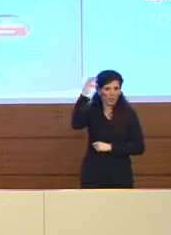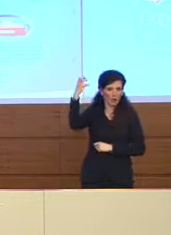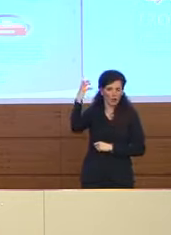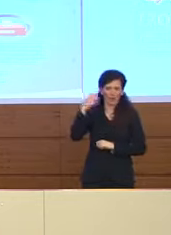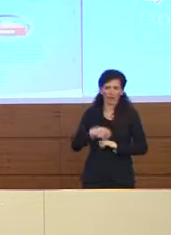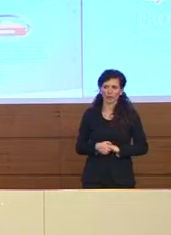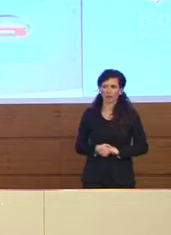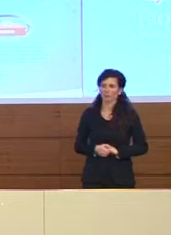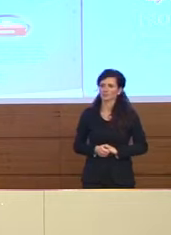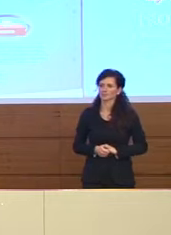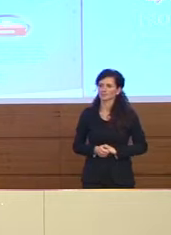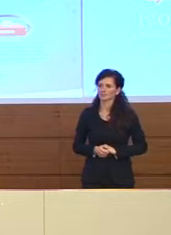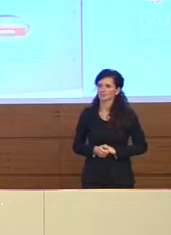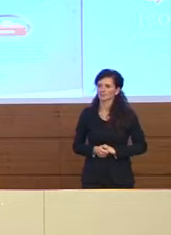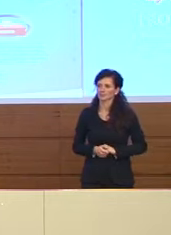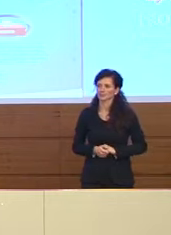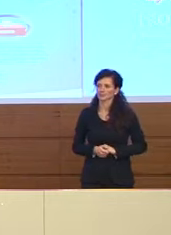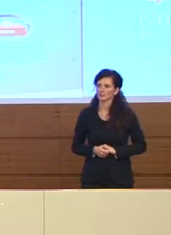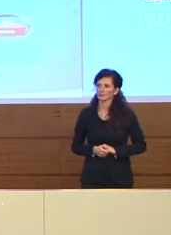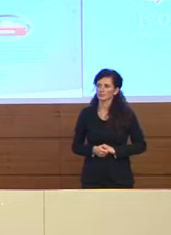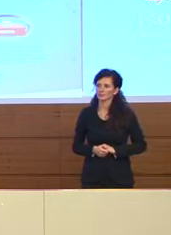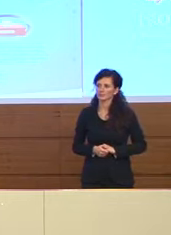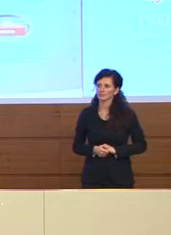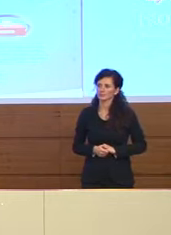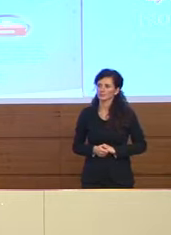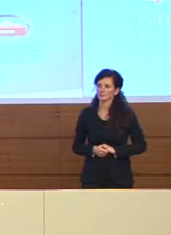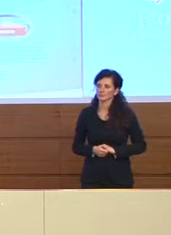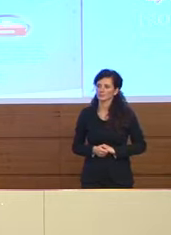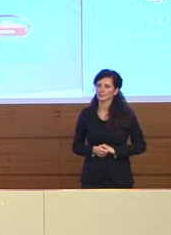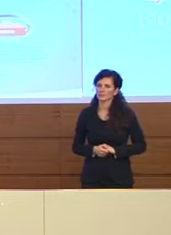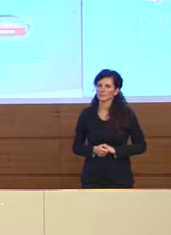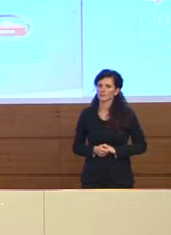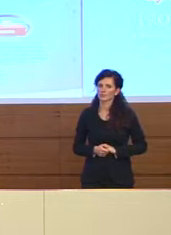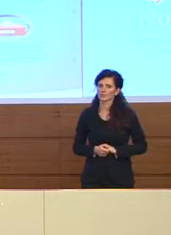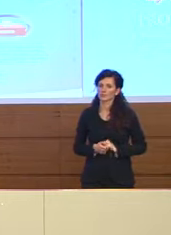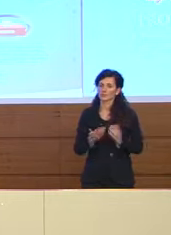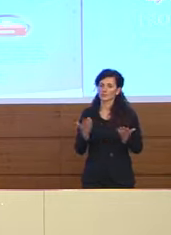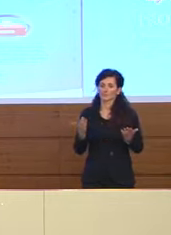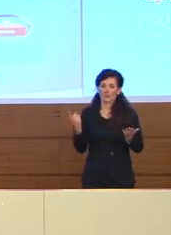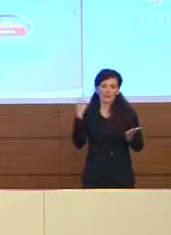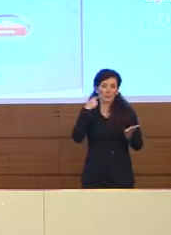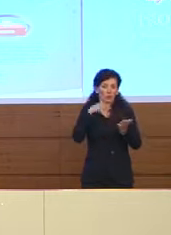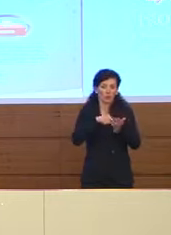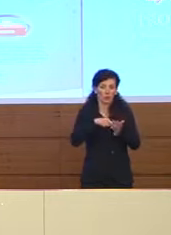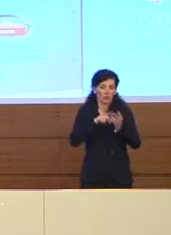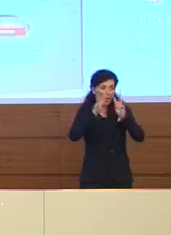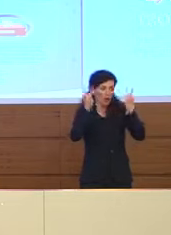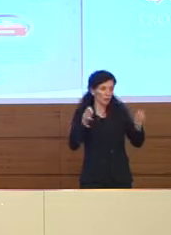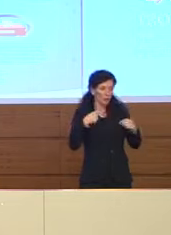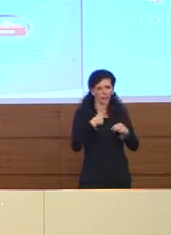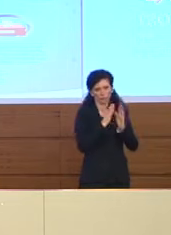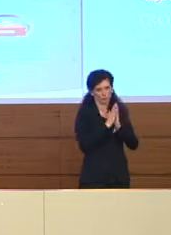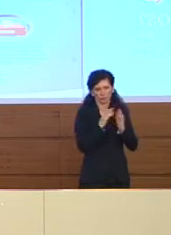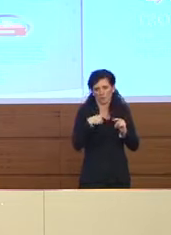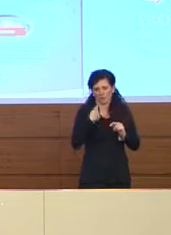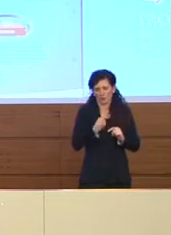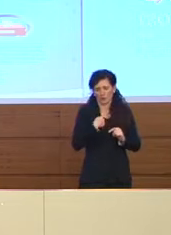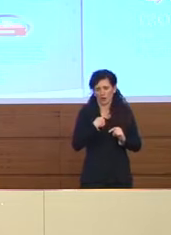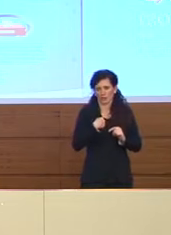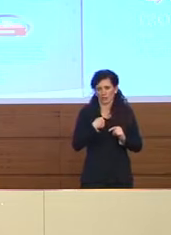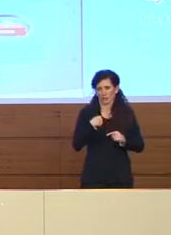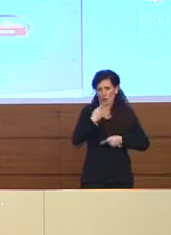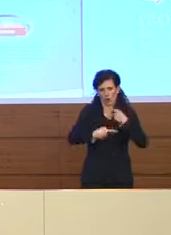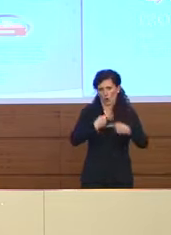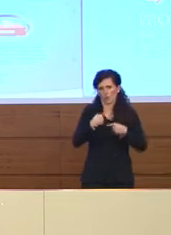ritorno anche qui su un argomento per giurano mi dilungo più perché se non tolgo